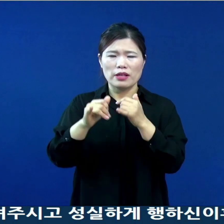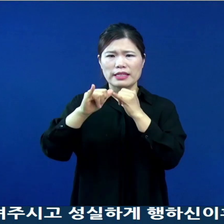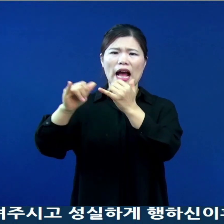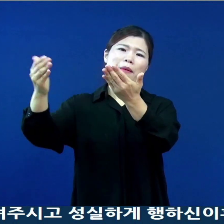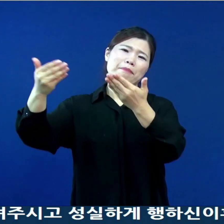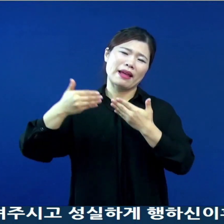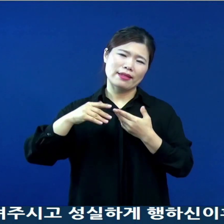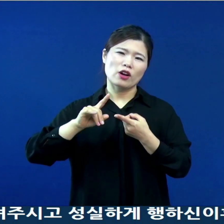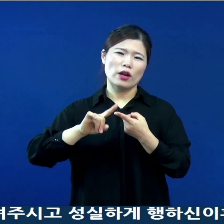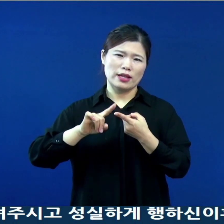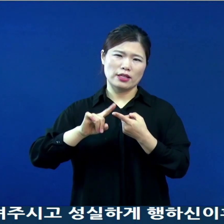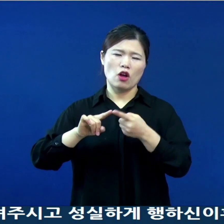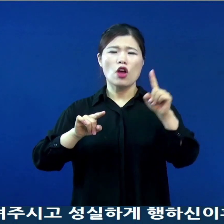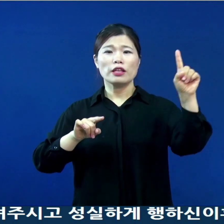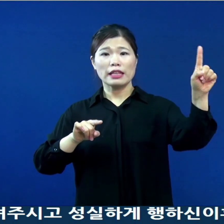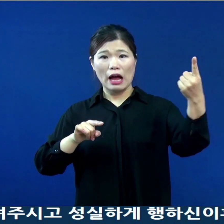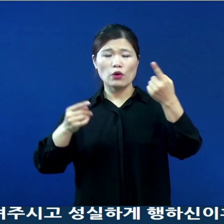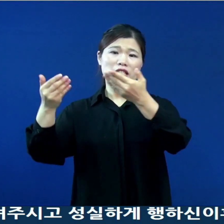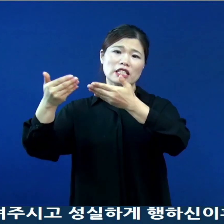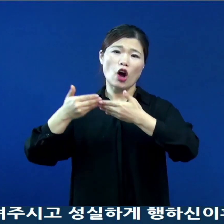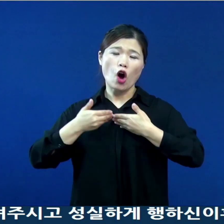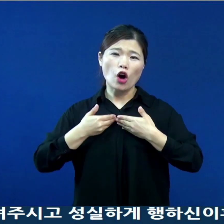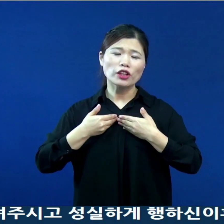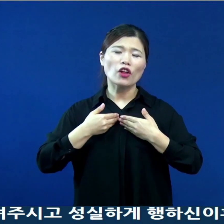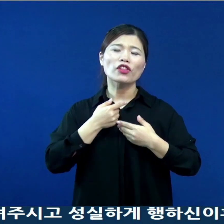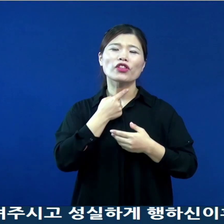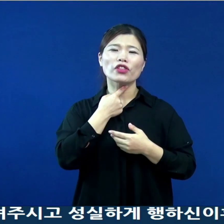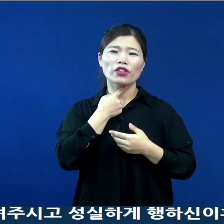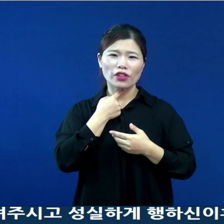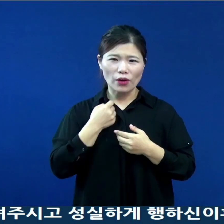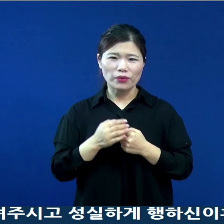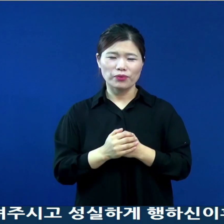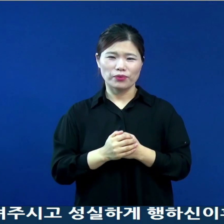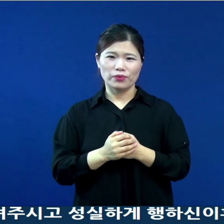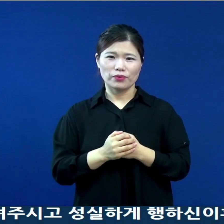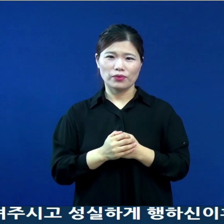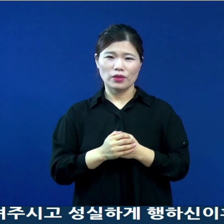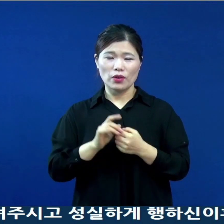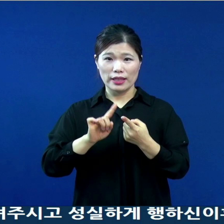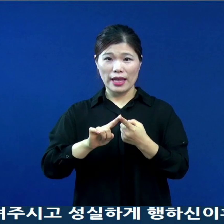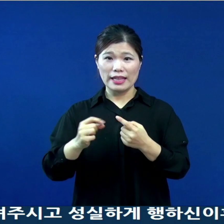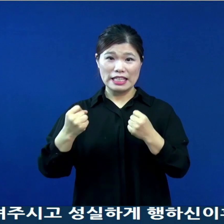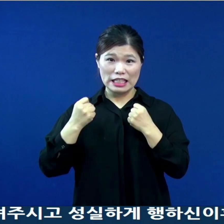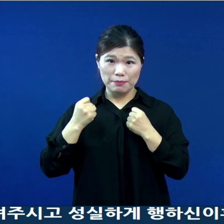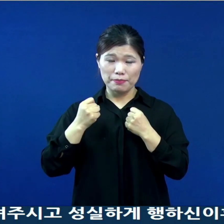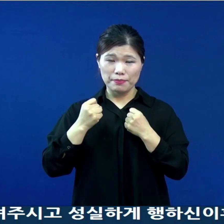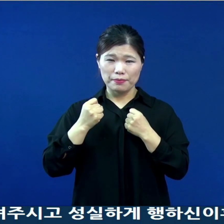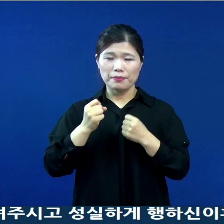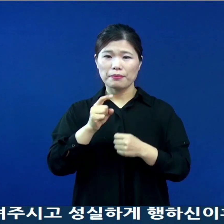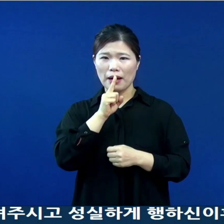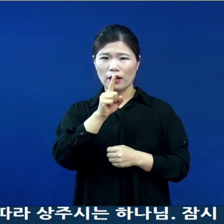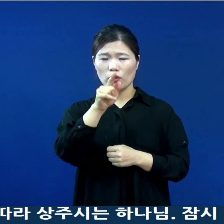다윗이 얻었던 힘의 근원이 되었다는 진리입니다.